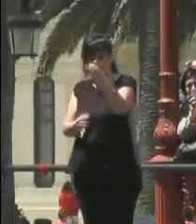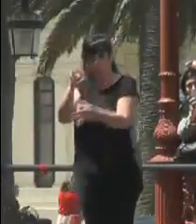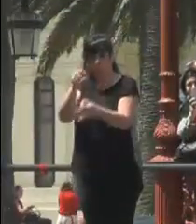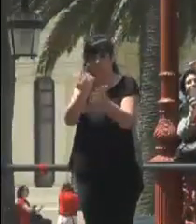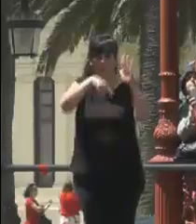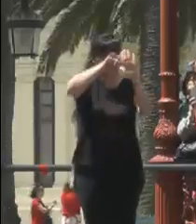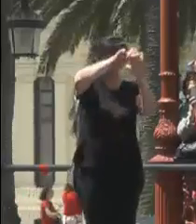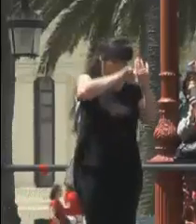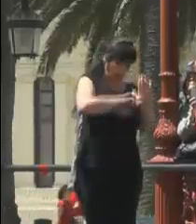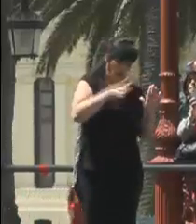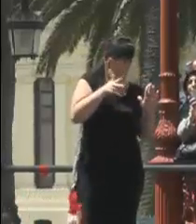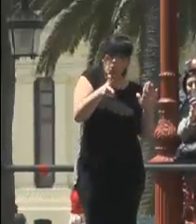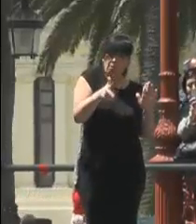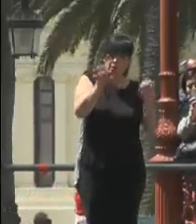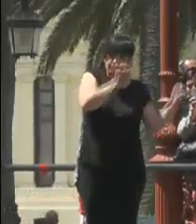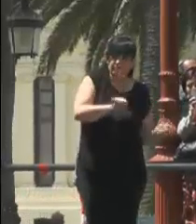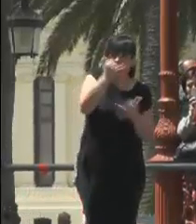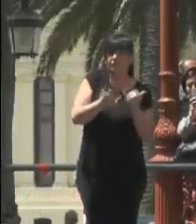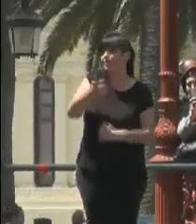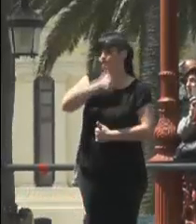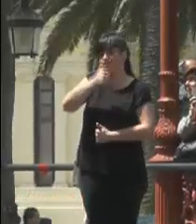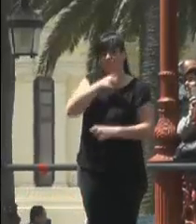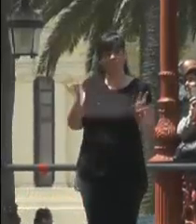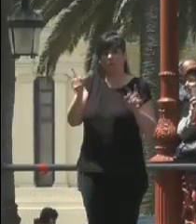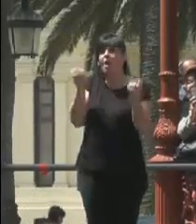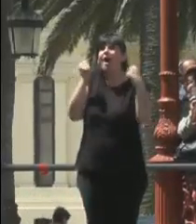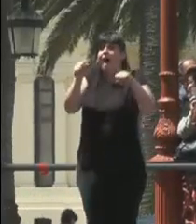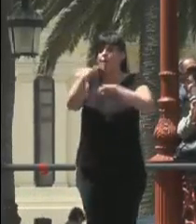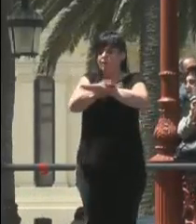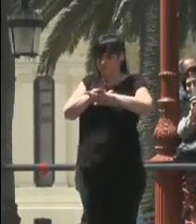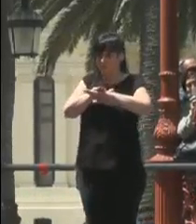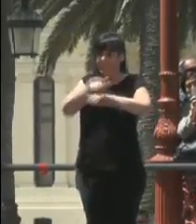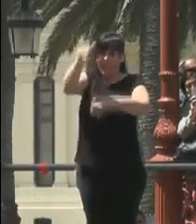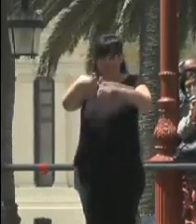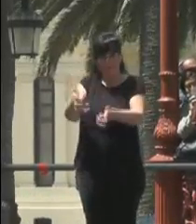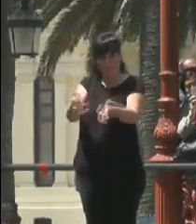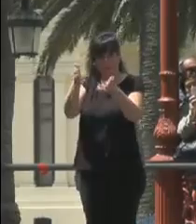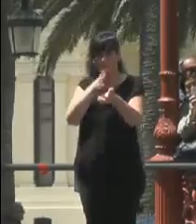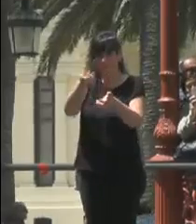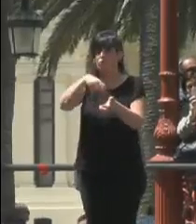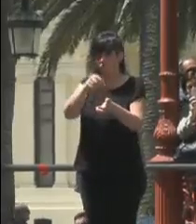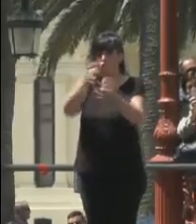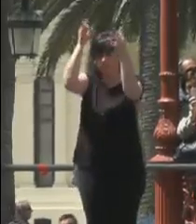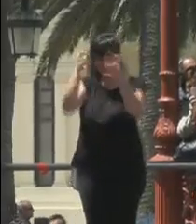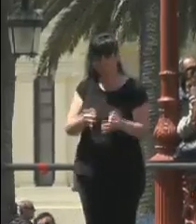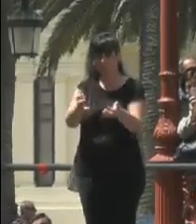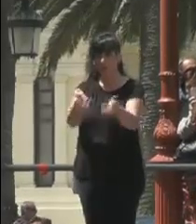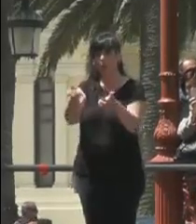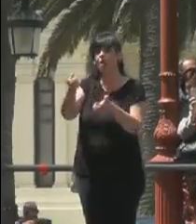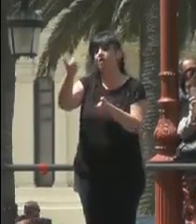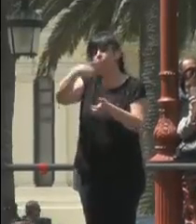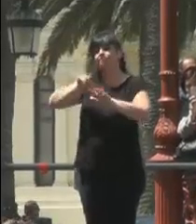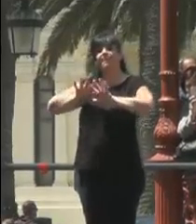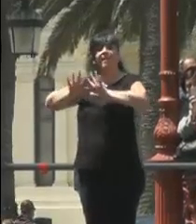de todos y todas, nosotros no nos resignamos. Y aunque ganemos las elecciones, porque vamos a ganar las elecciones, necesitaremos que estéis en la calle